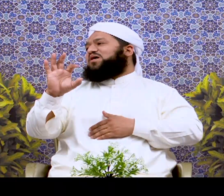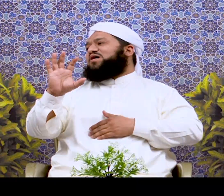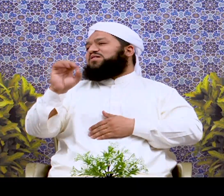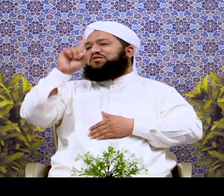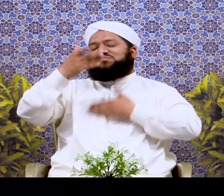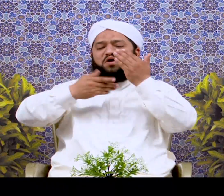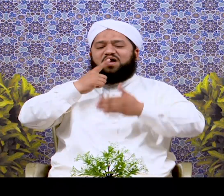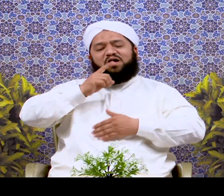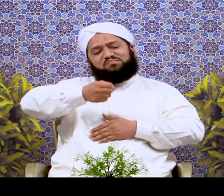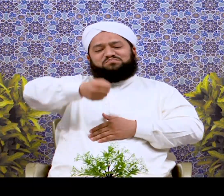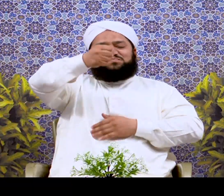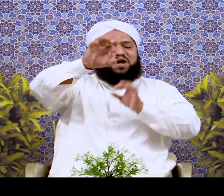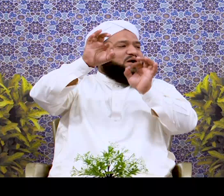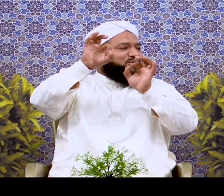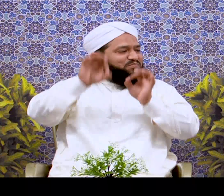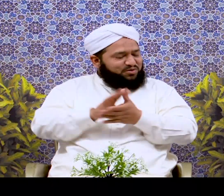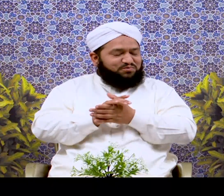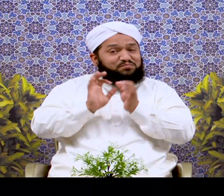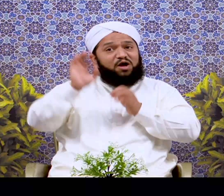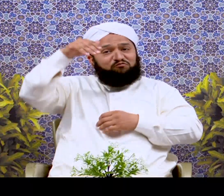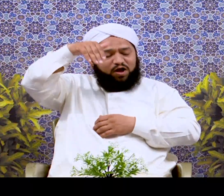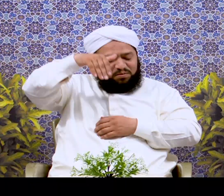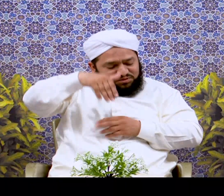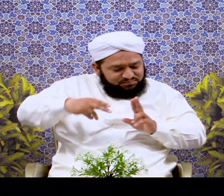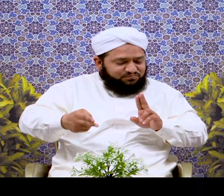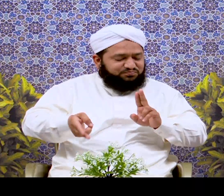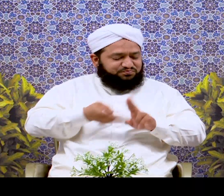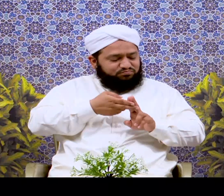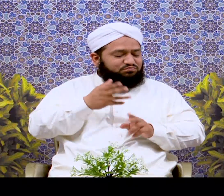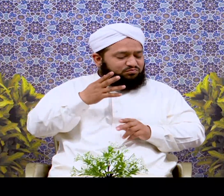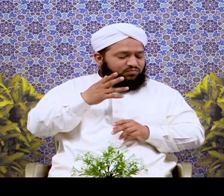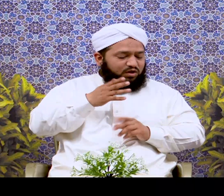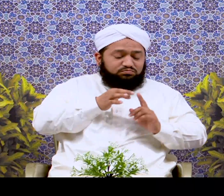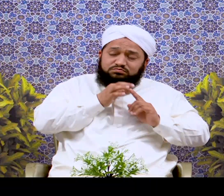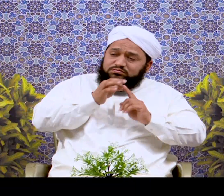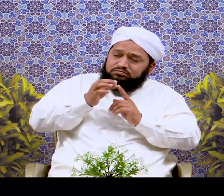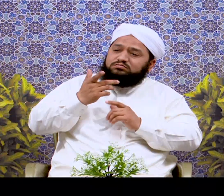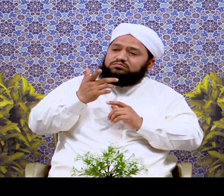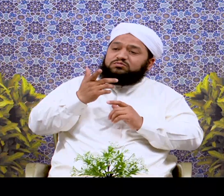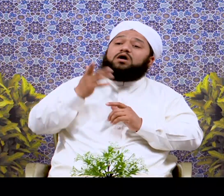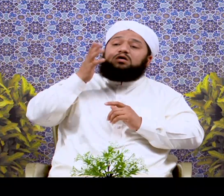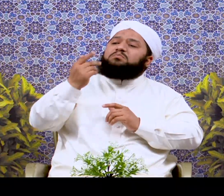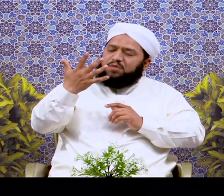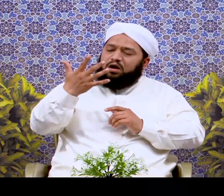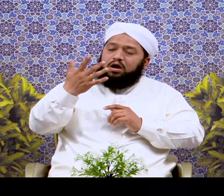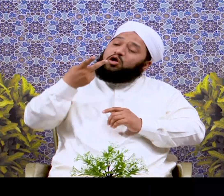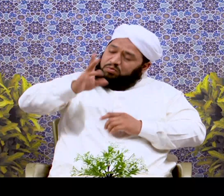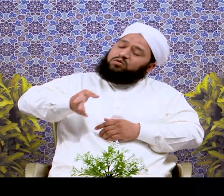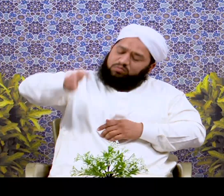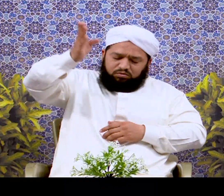میں موسیٰ علیہ السلام کے پاس لوٹ کر آیا، انہوں نے کہا پھر اللہ پاک کے پاس لوٹ جائیے۔ میں نے جواب دیا، مجھے